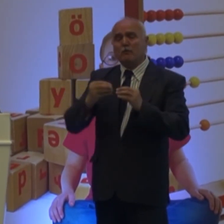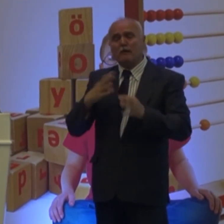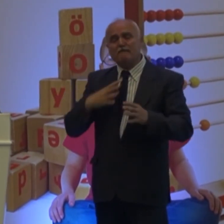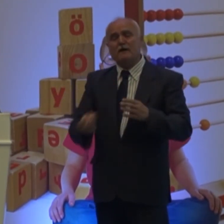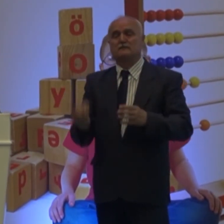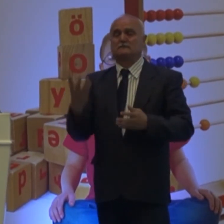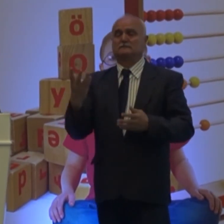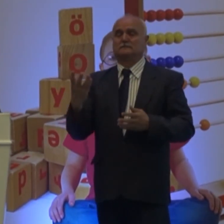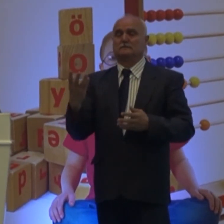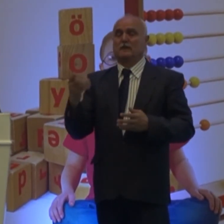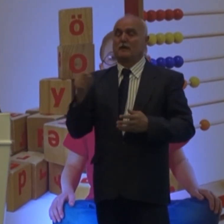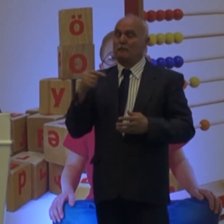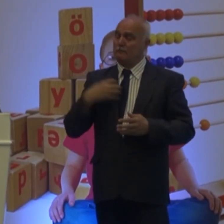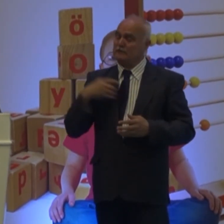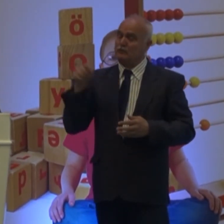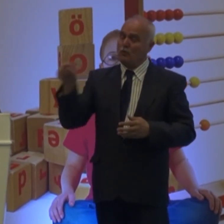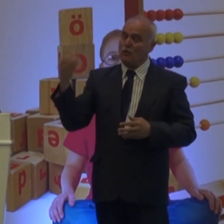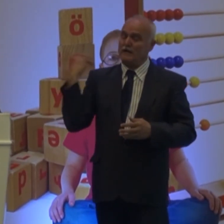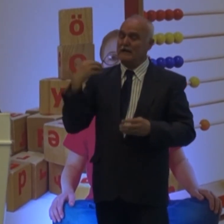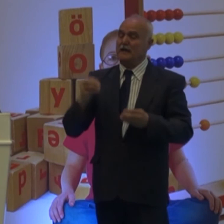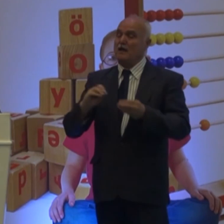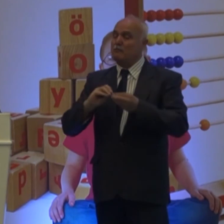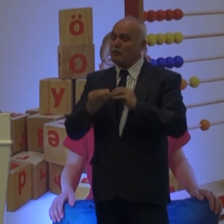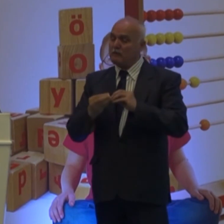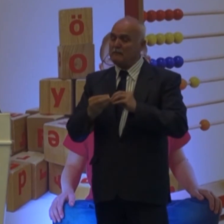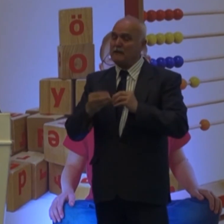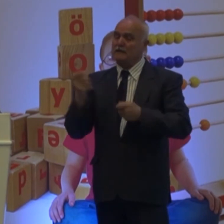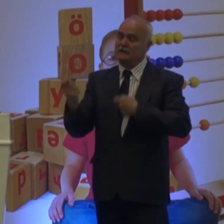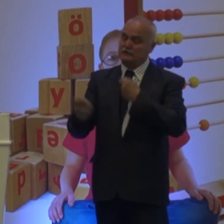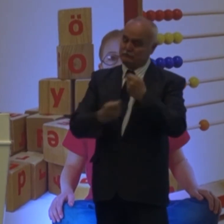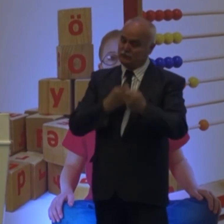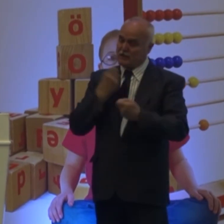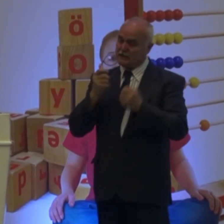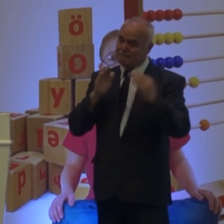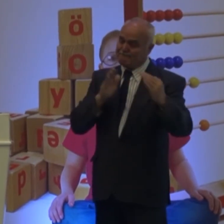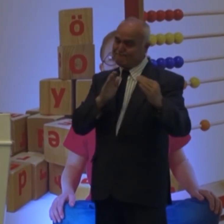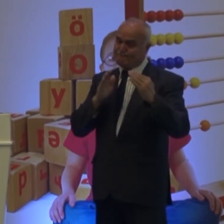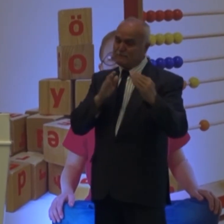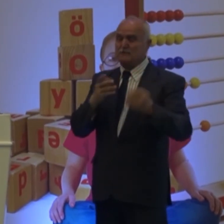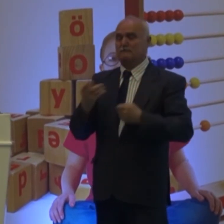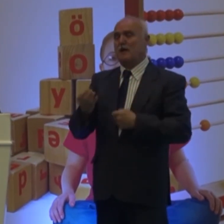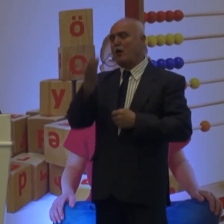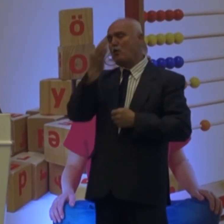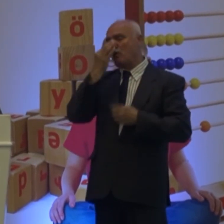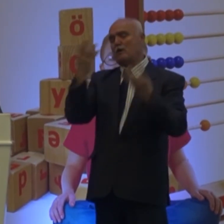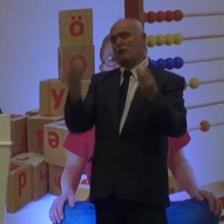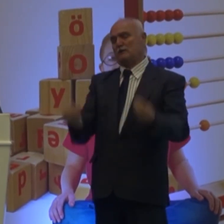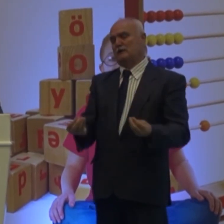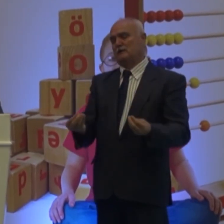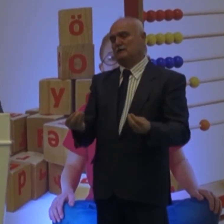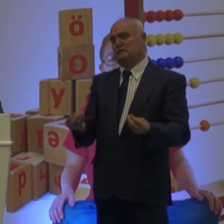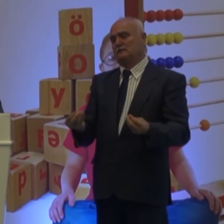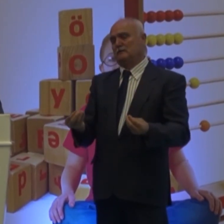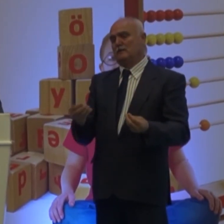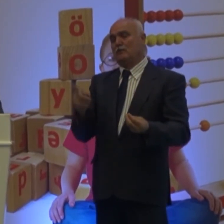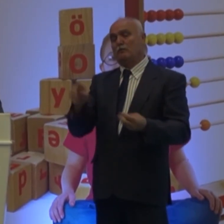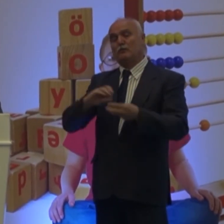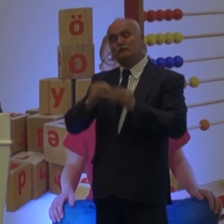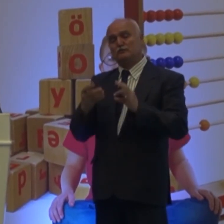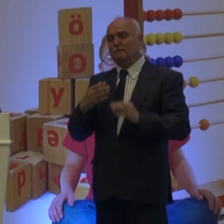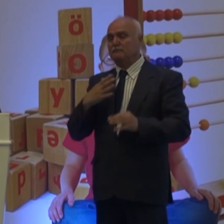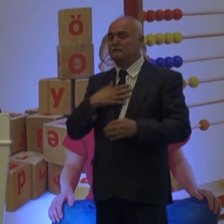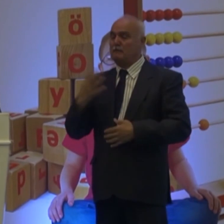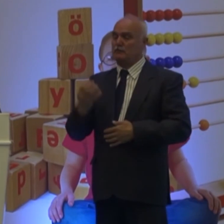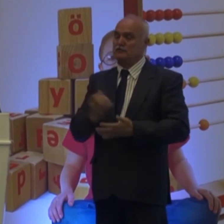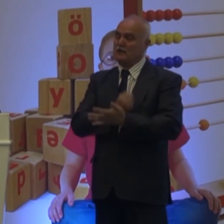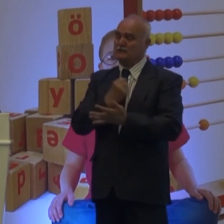yeni sorunlarla da baş etmeyi sizlerle birlikte daha kolay yapacağımıza inanıyoruz. Bizim en büyük şansımız